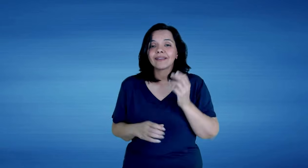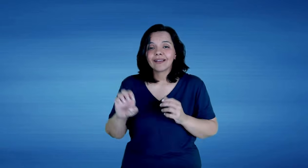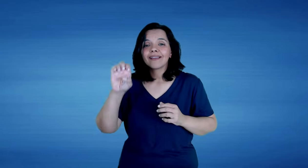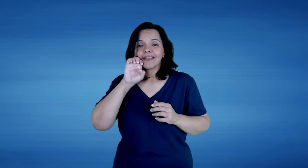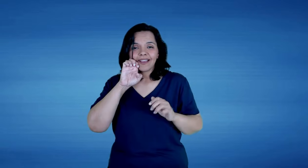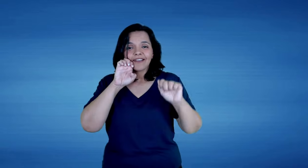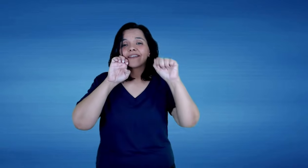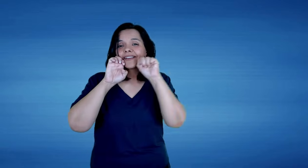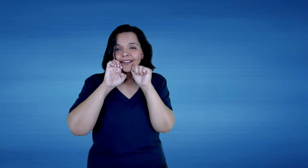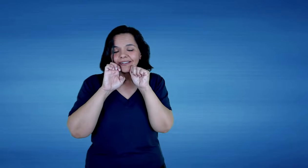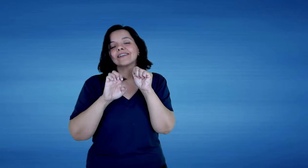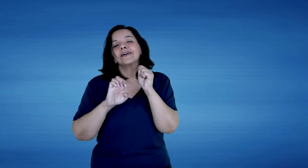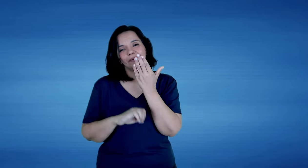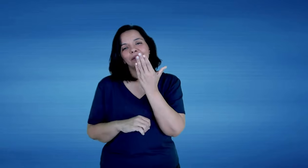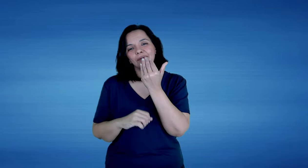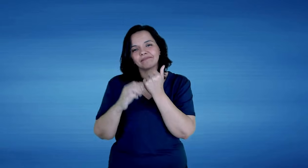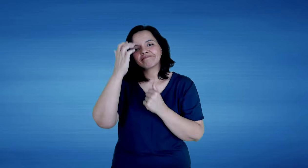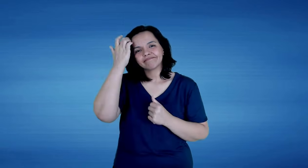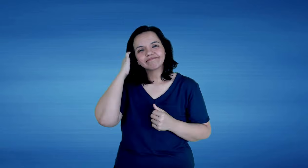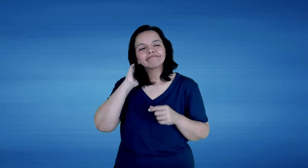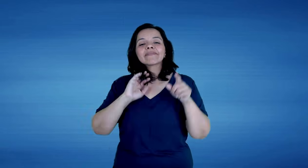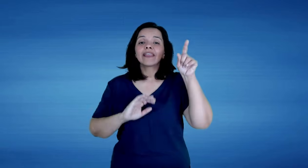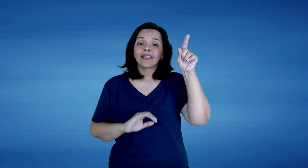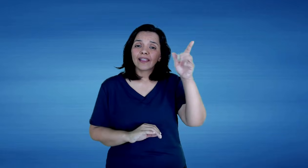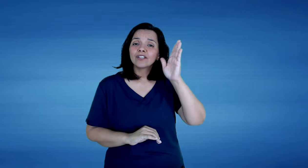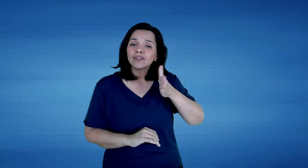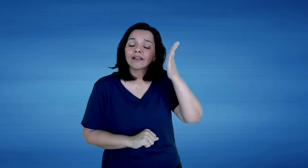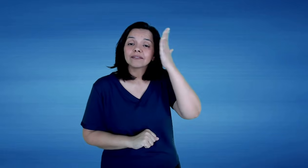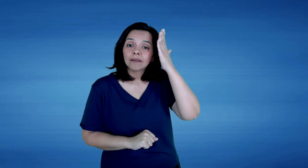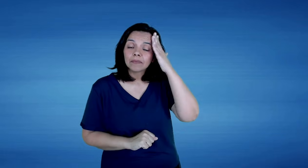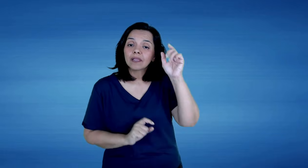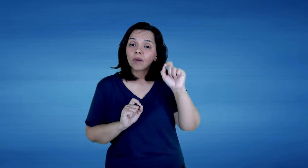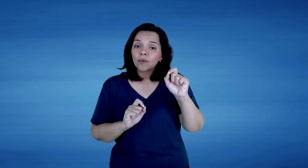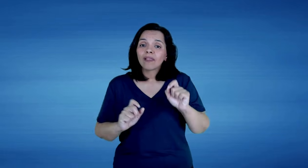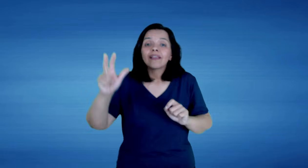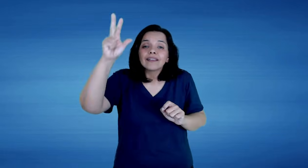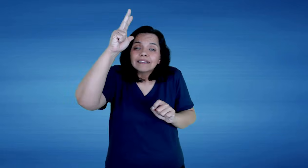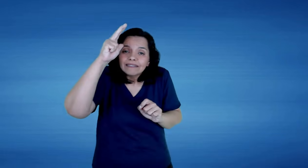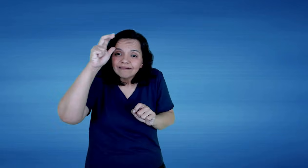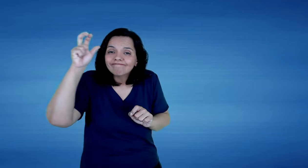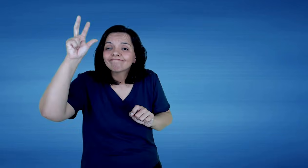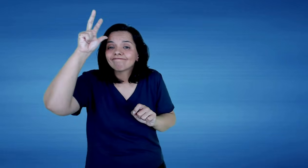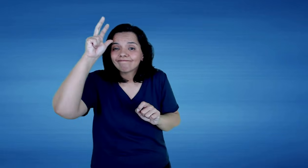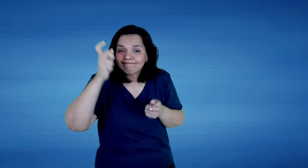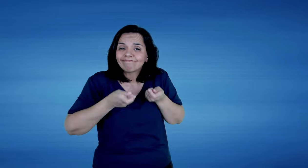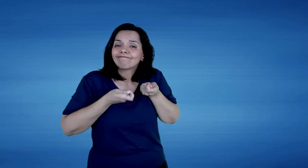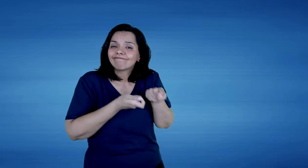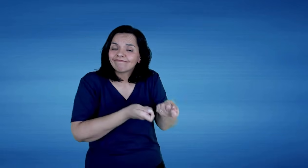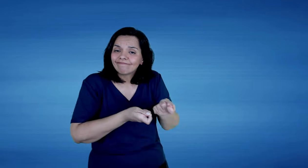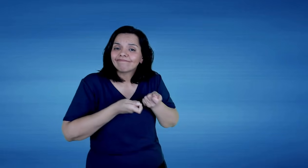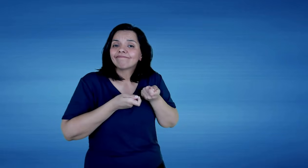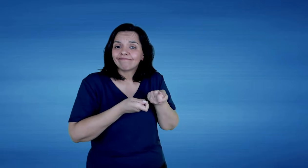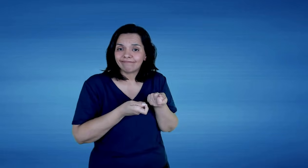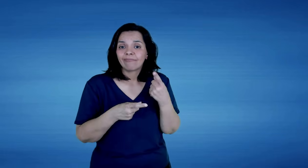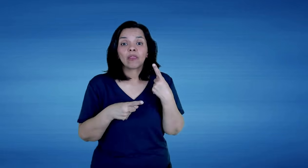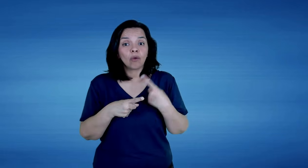Ele já sabia que Adão e Eva iam escolher comer do fruto. Ele também já sabia que Satanás